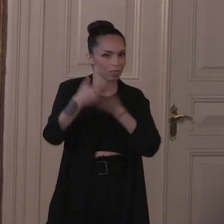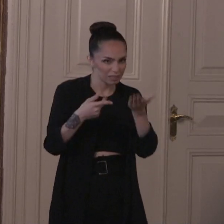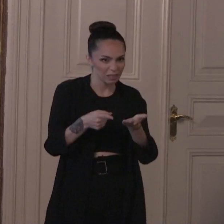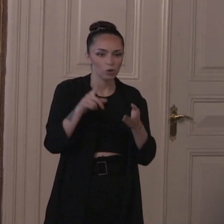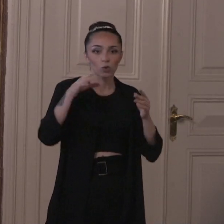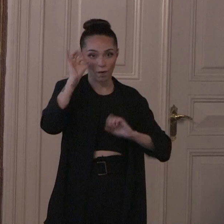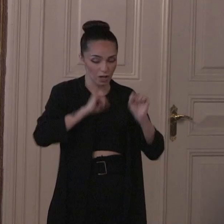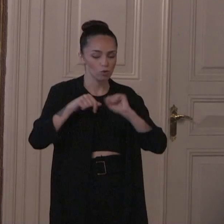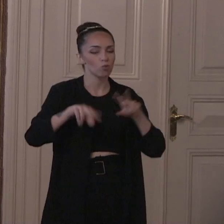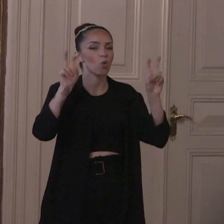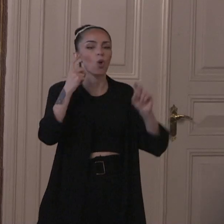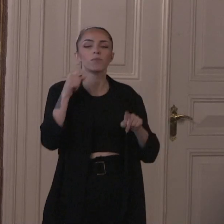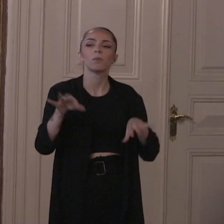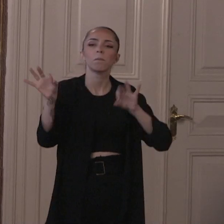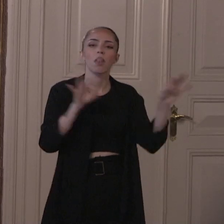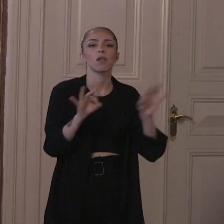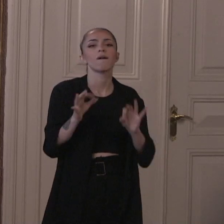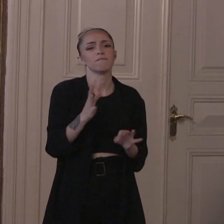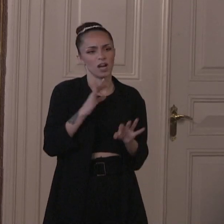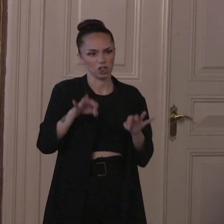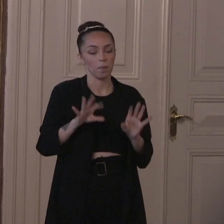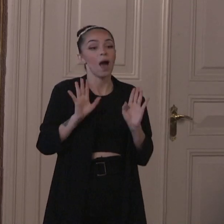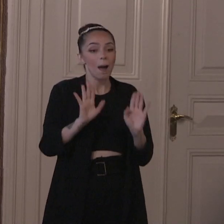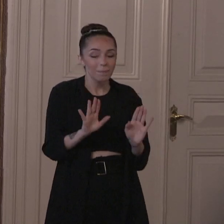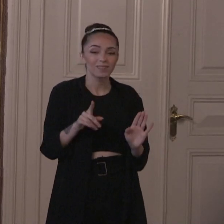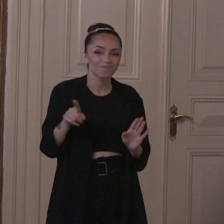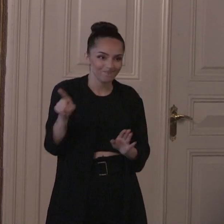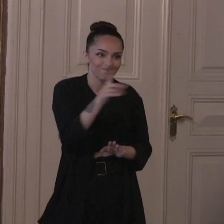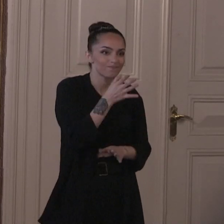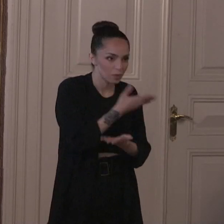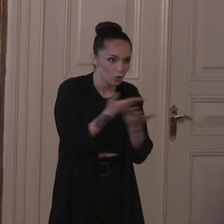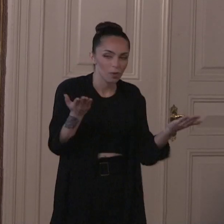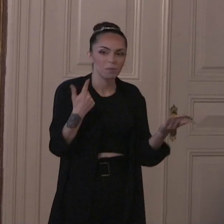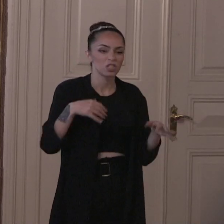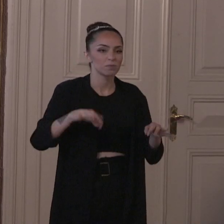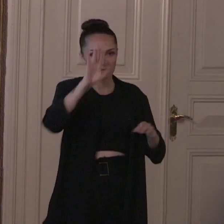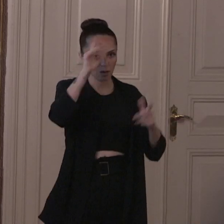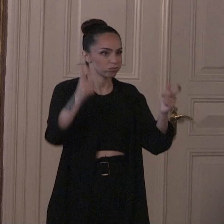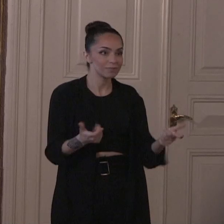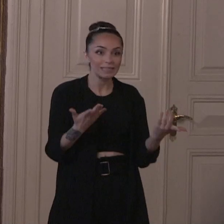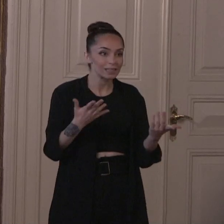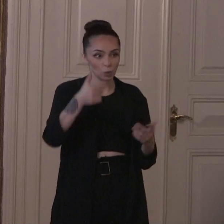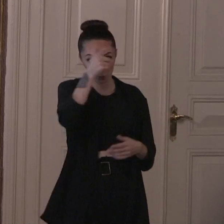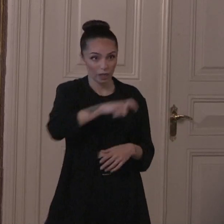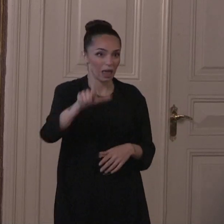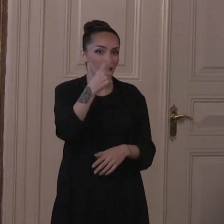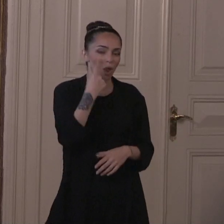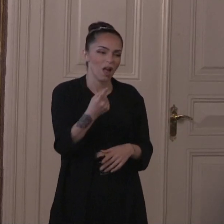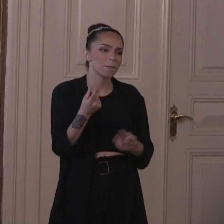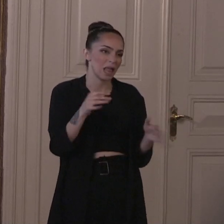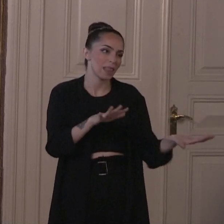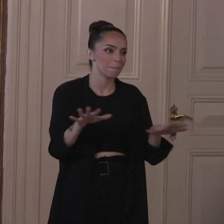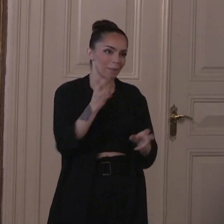bu konudaki planlamaları mevcut. Ancak malum olduğu üzere biz bir deprem bölgesinde yaşıyoruz. Depremin bize